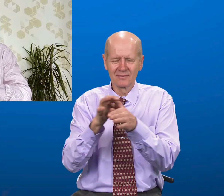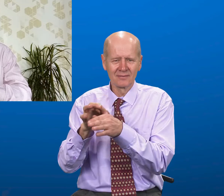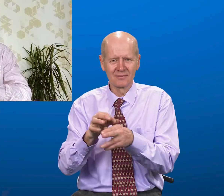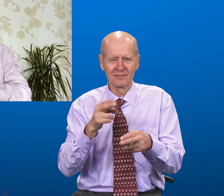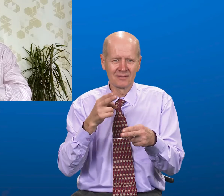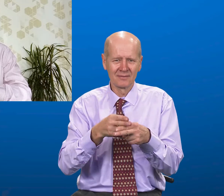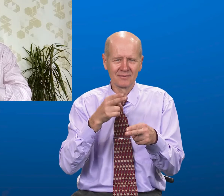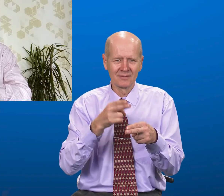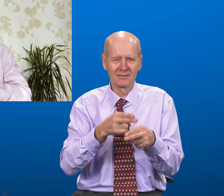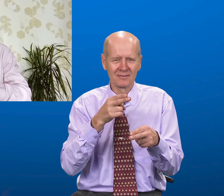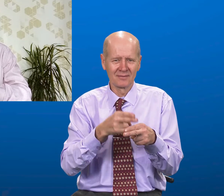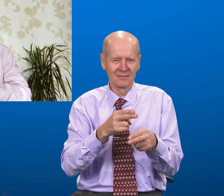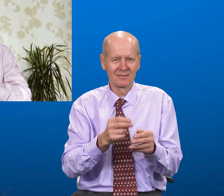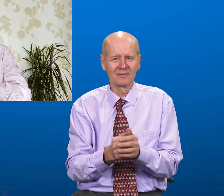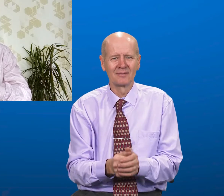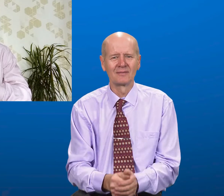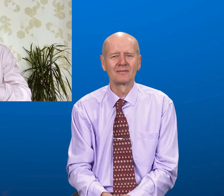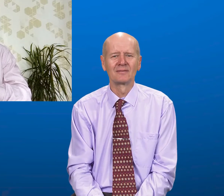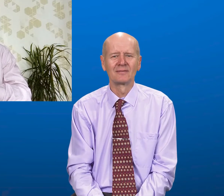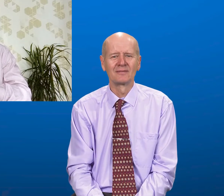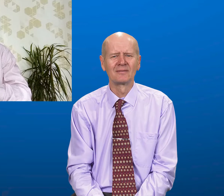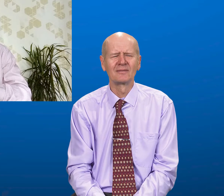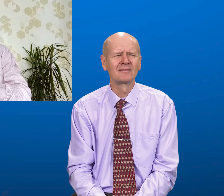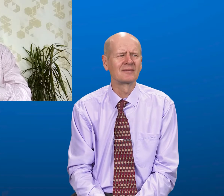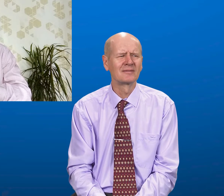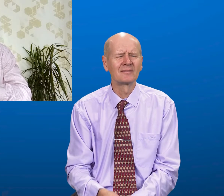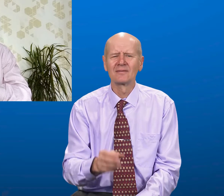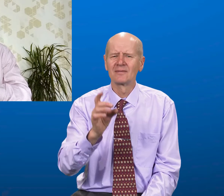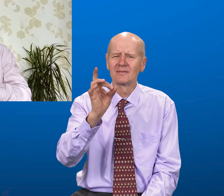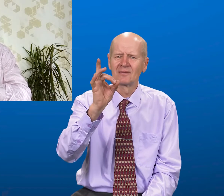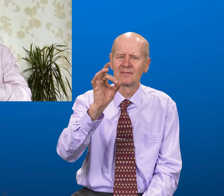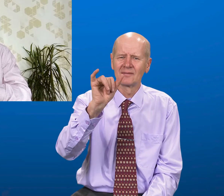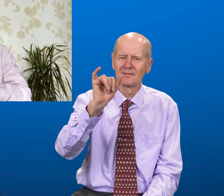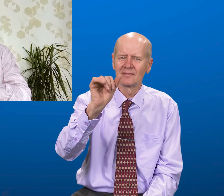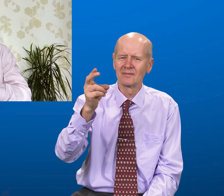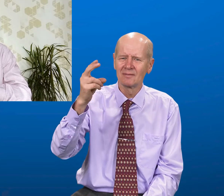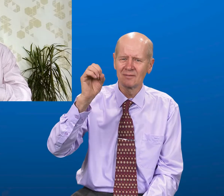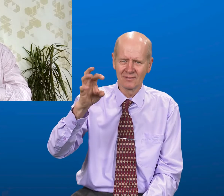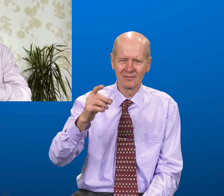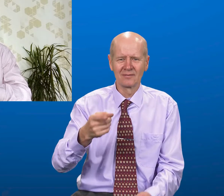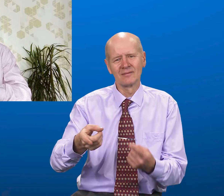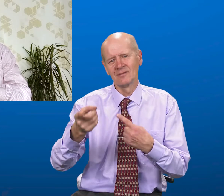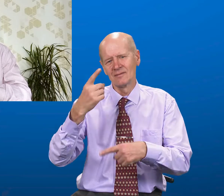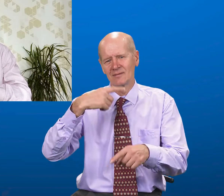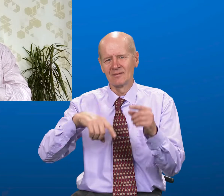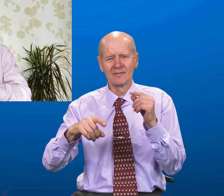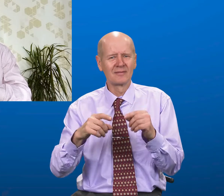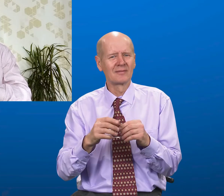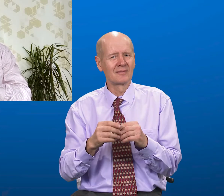возил медную руду и получал хорошую зарплату. Господу я исправно возвращал десятину